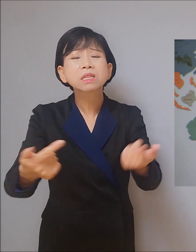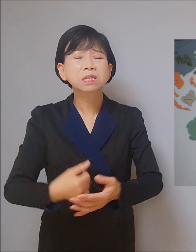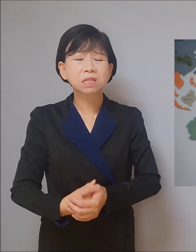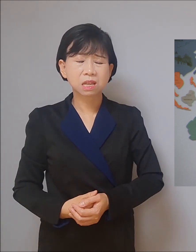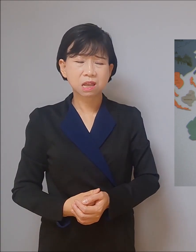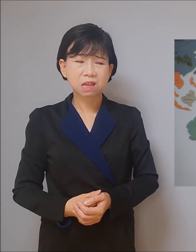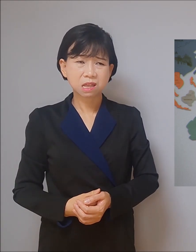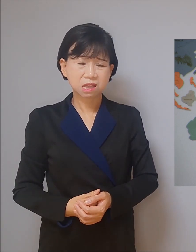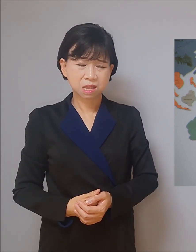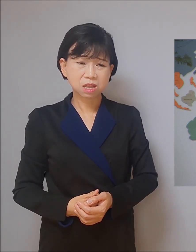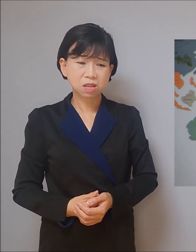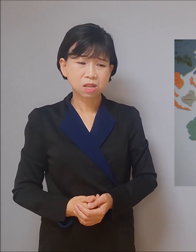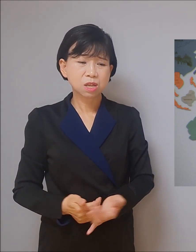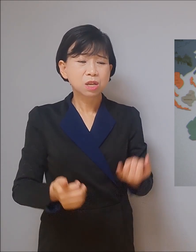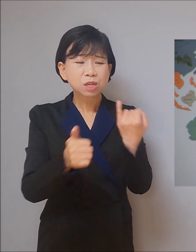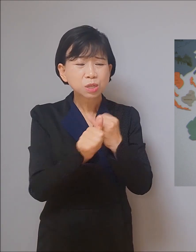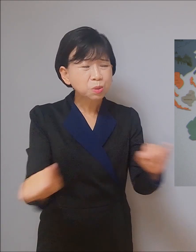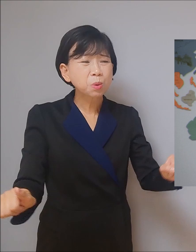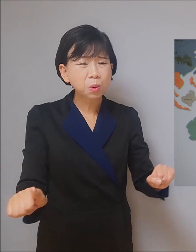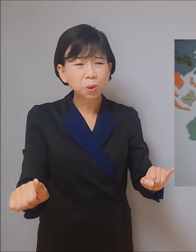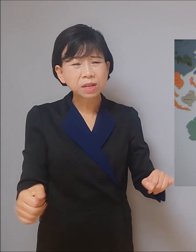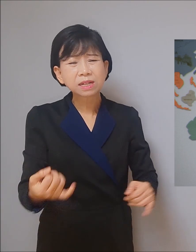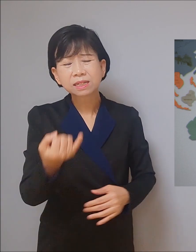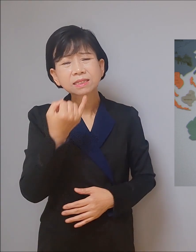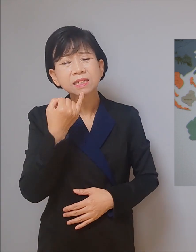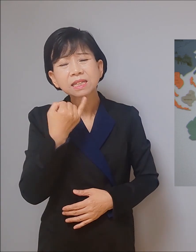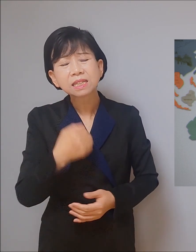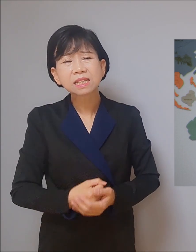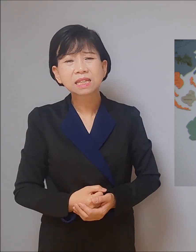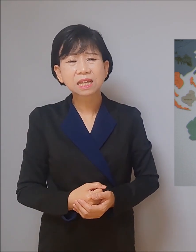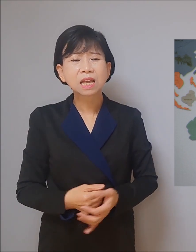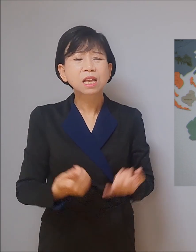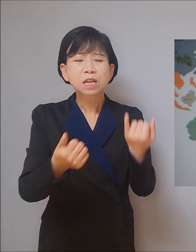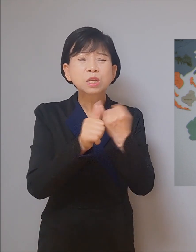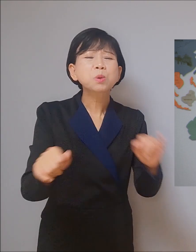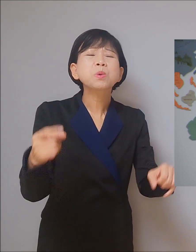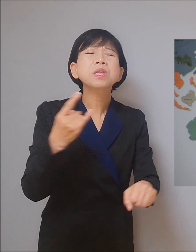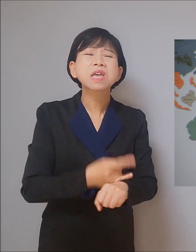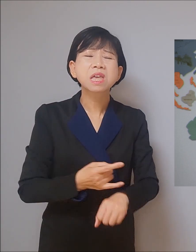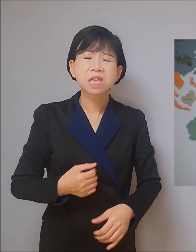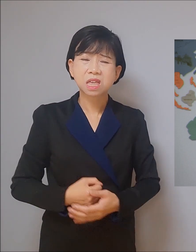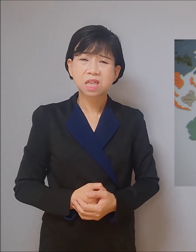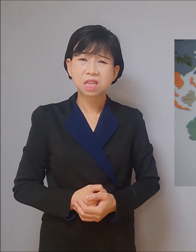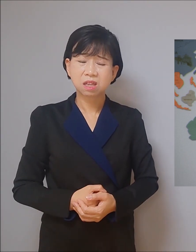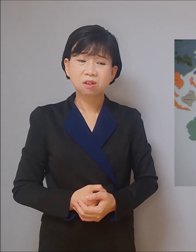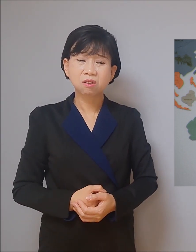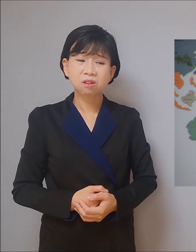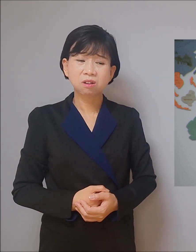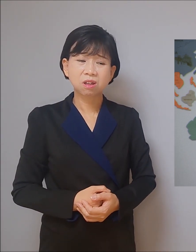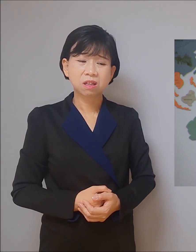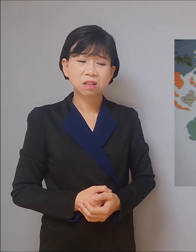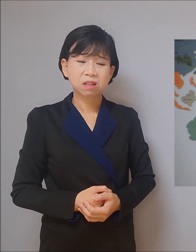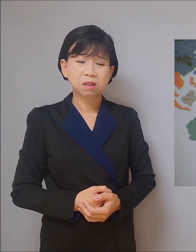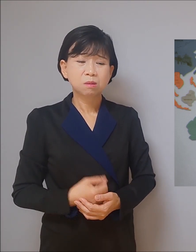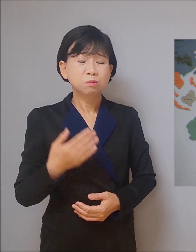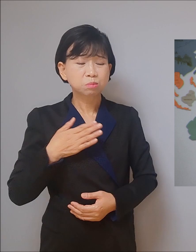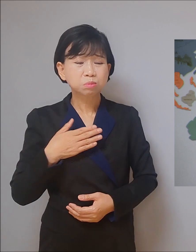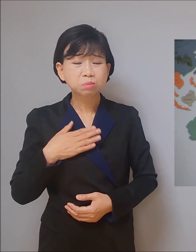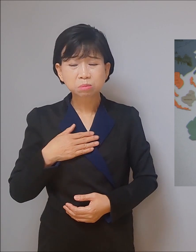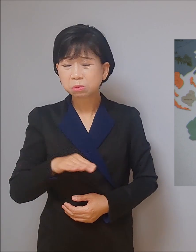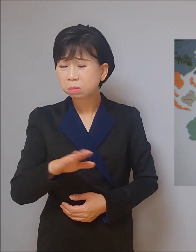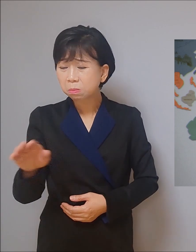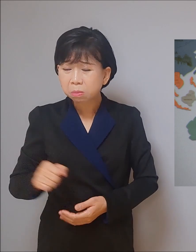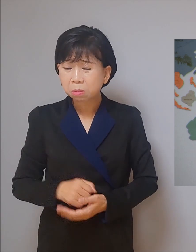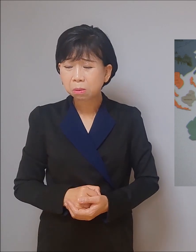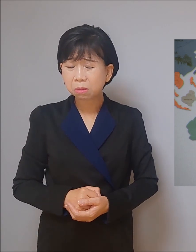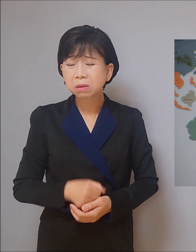갈라서면 된다고, 서류에 이혼 도장 꽝 찍으면 된다고 하더라고요. 다들 그렇게 한다는데 우리도 뭐